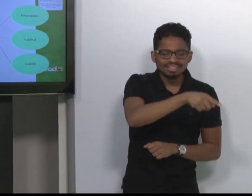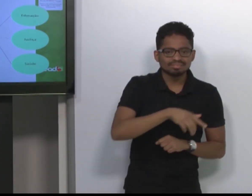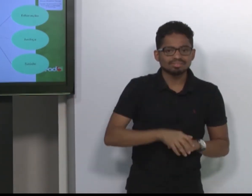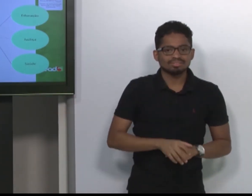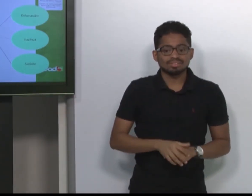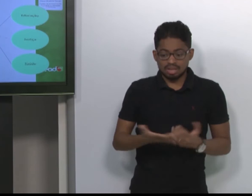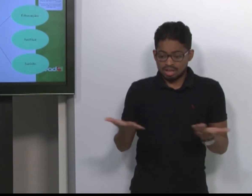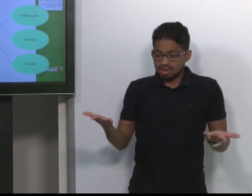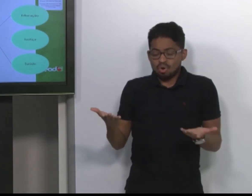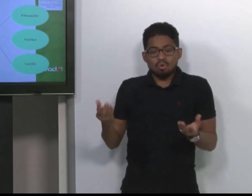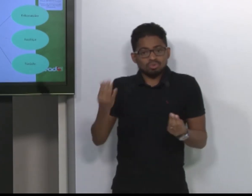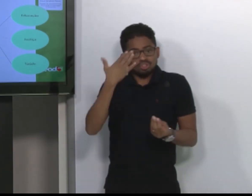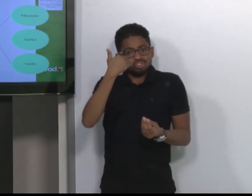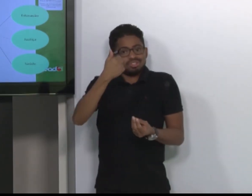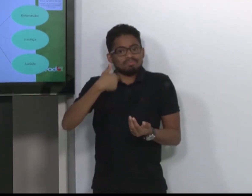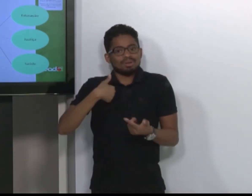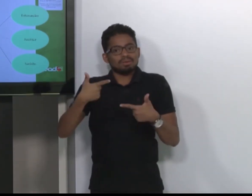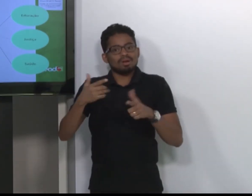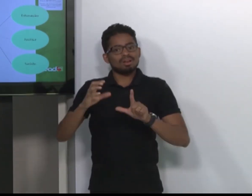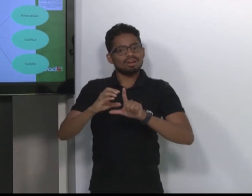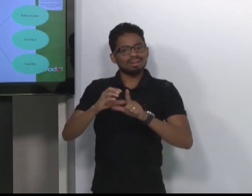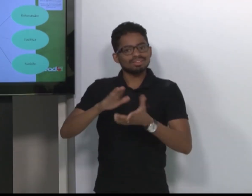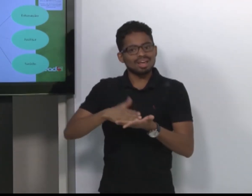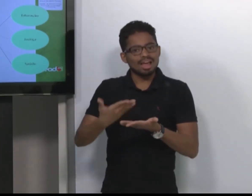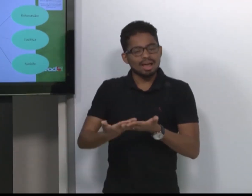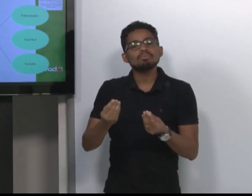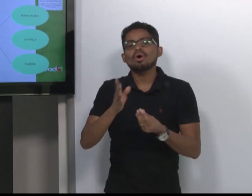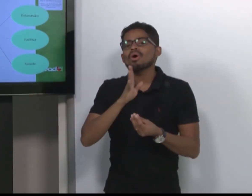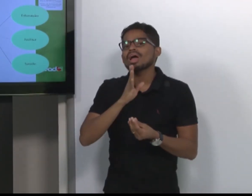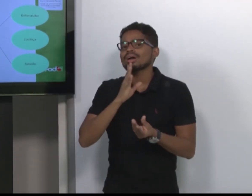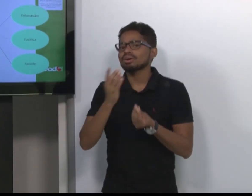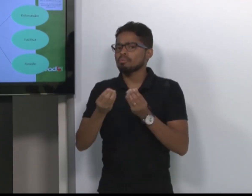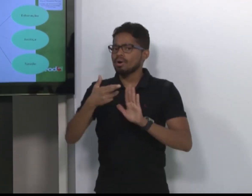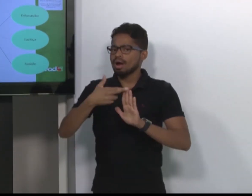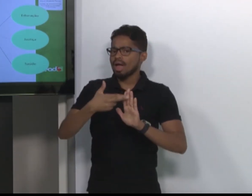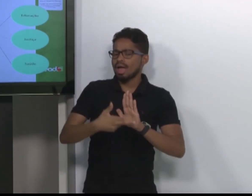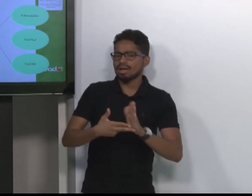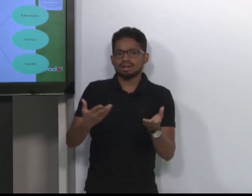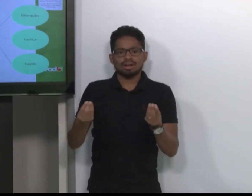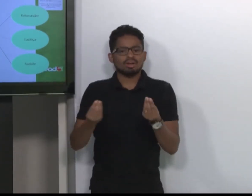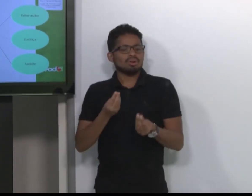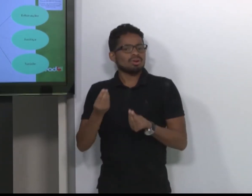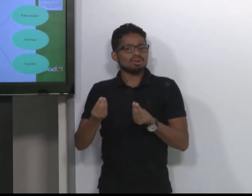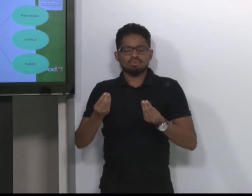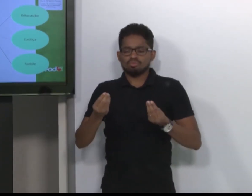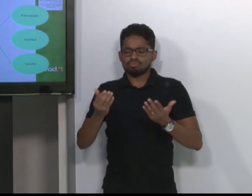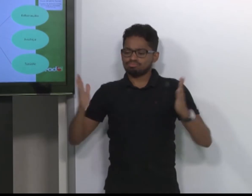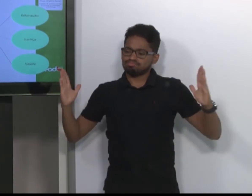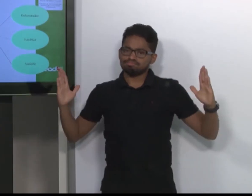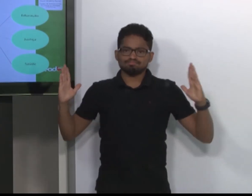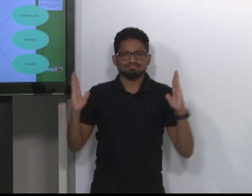acessibilidade para cegos. Então, nós temos que conhecer essas regras, o espaço